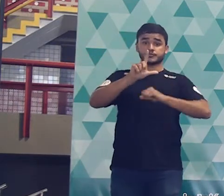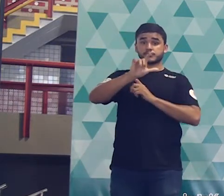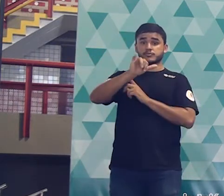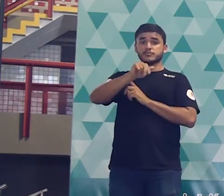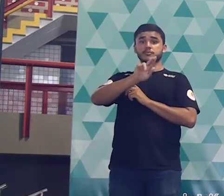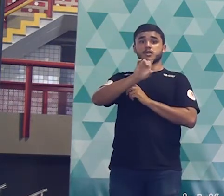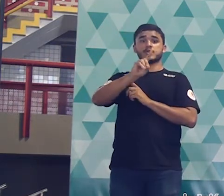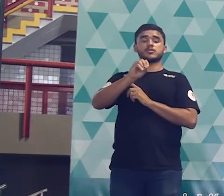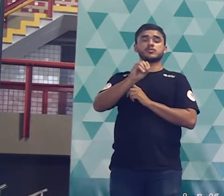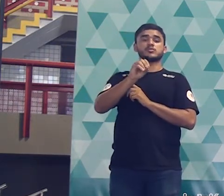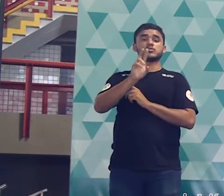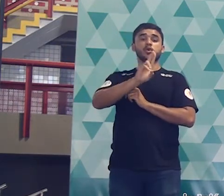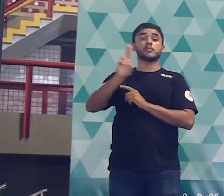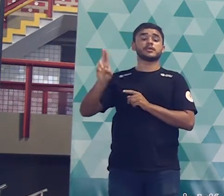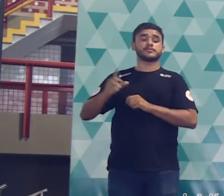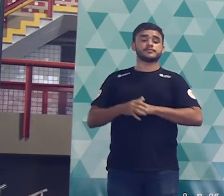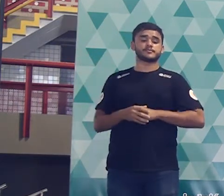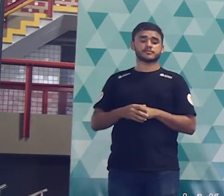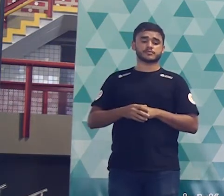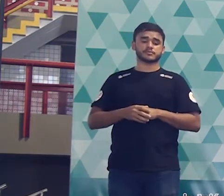Mudança do gasoso para o líquido, como é que fica?